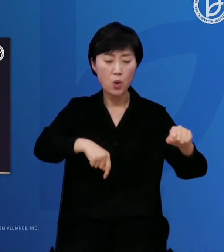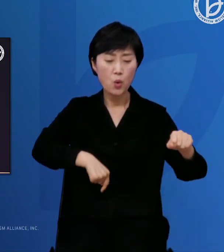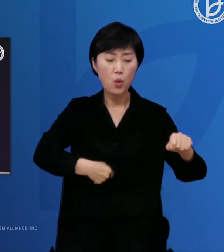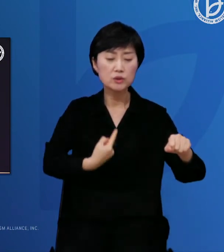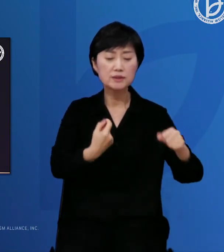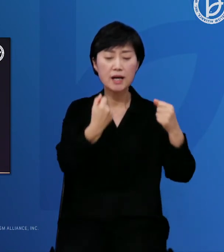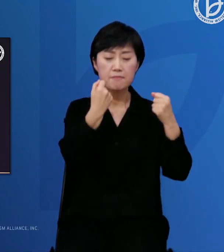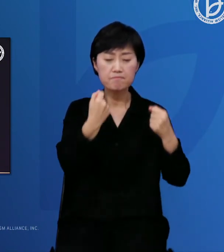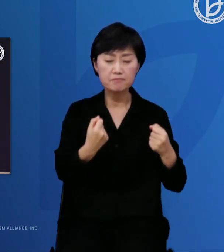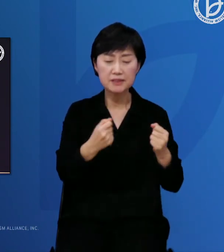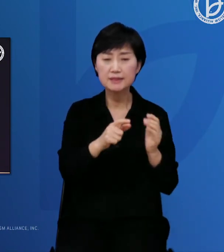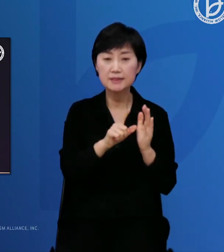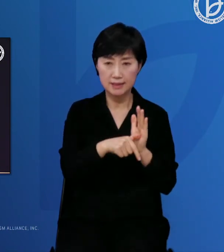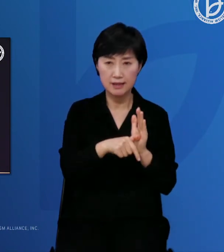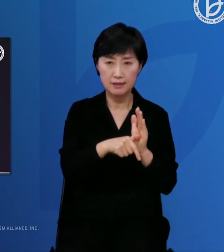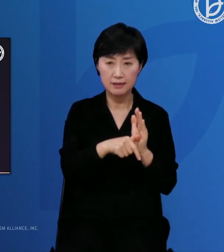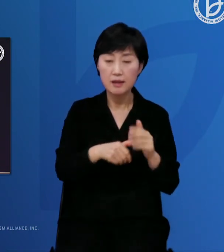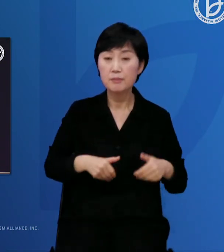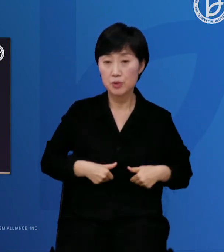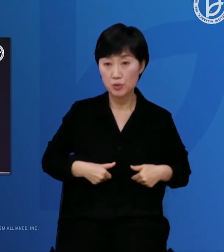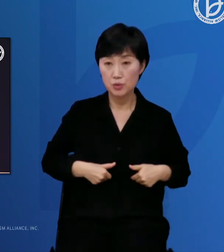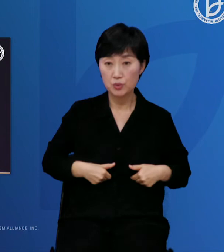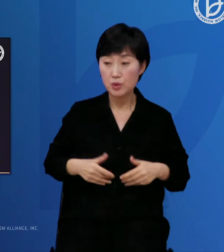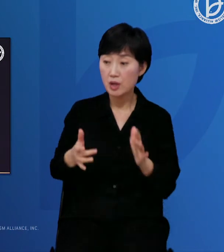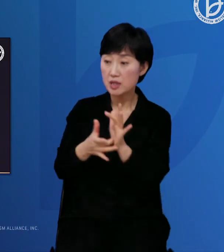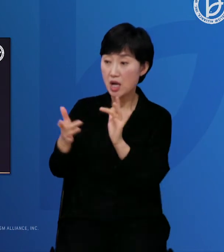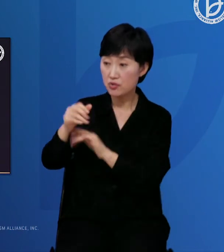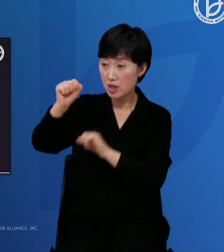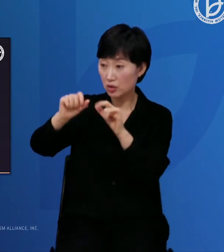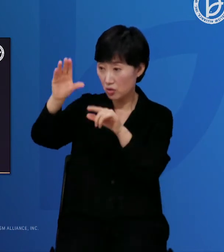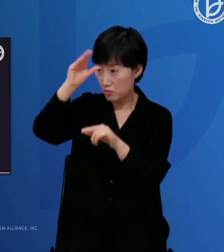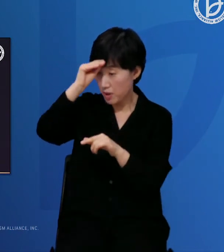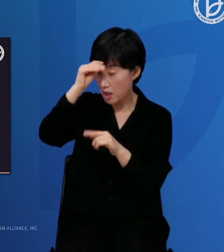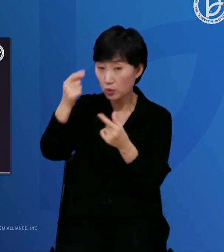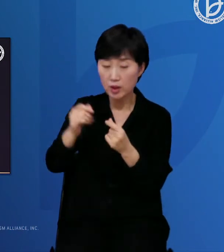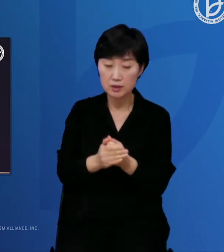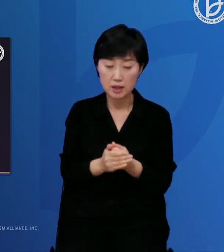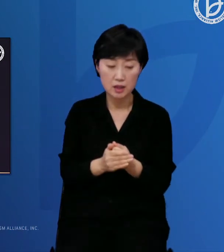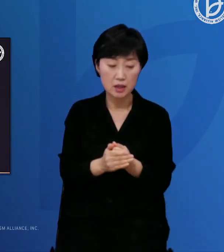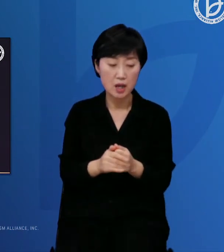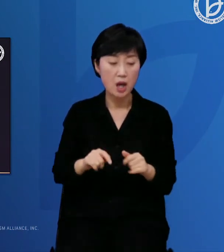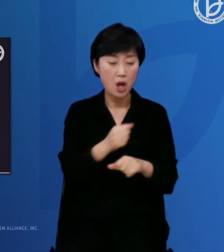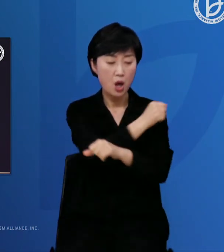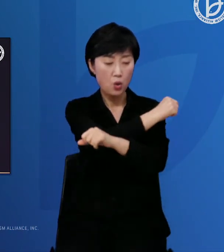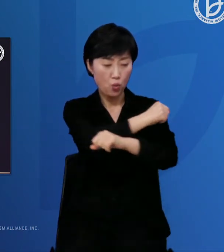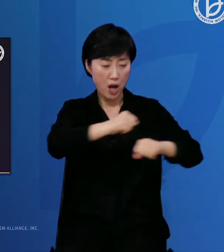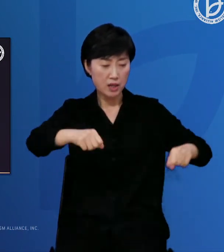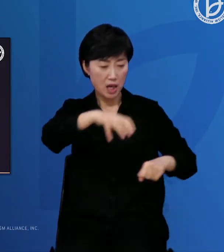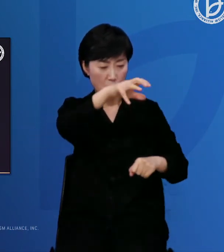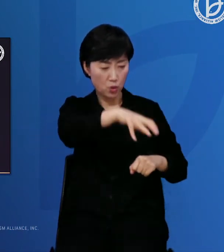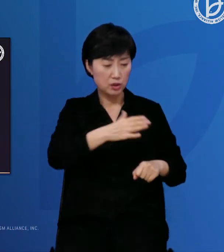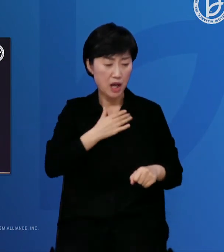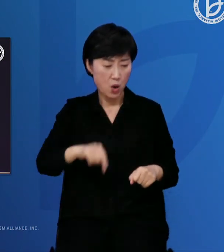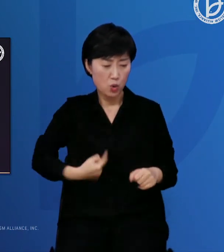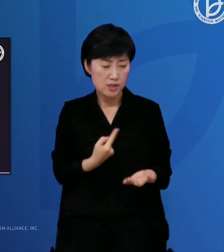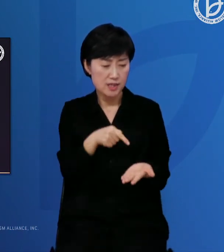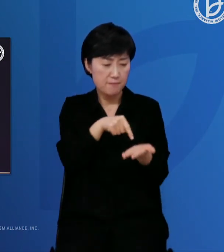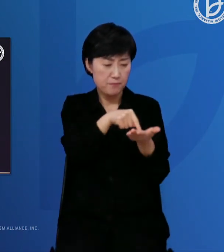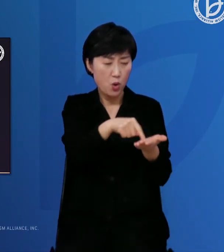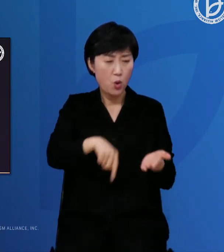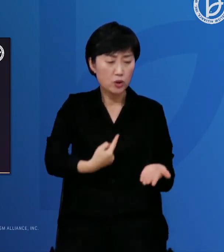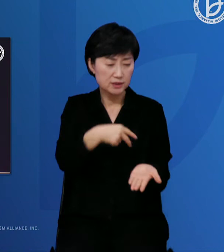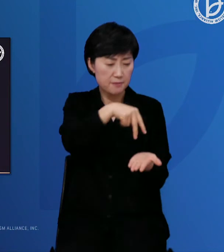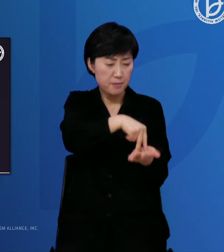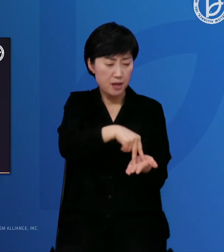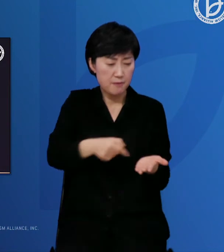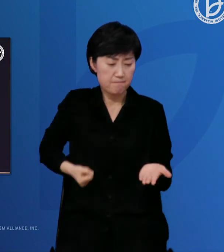wilderness. 예수님처럼 Just like Jesus. 뭐 길 필요도 있고 짧아도 상관없습니다. 광야의 결단의 시간을 가져라. It doesn't matter the time, whether